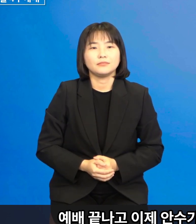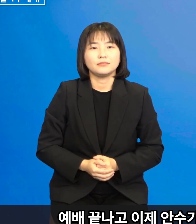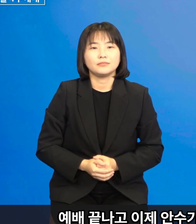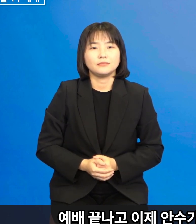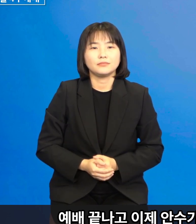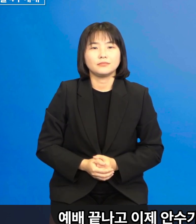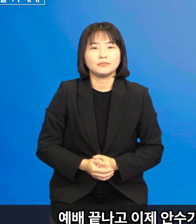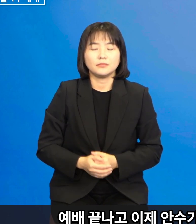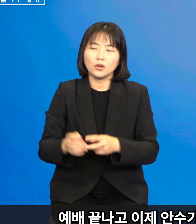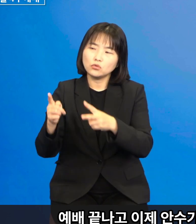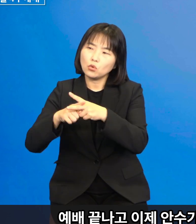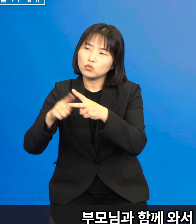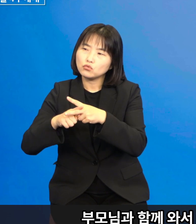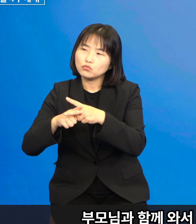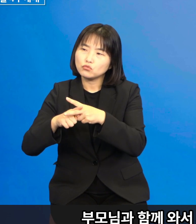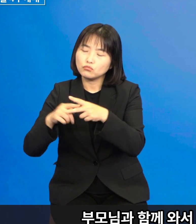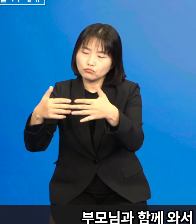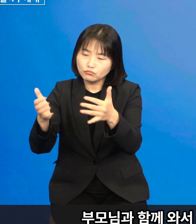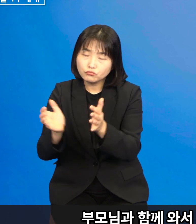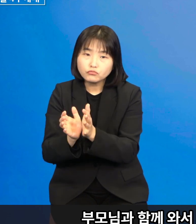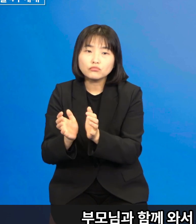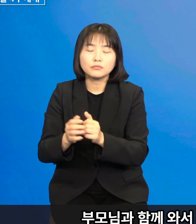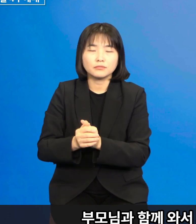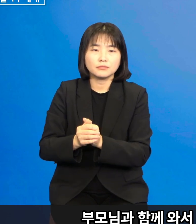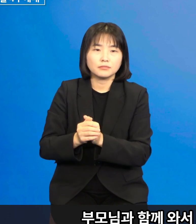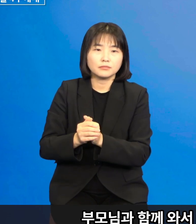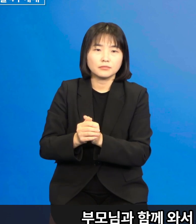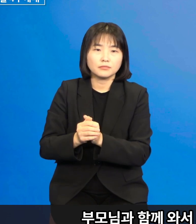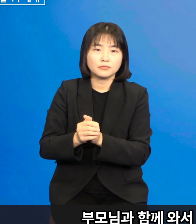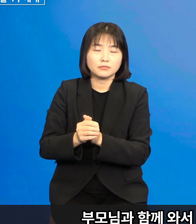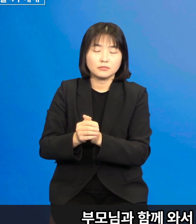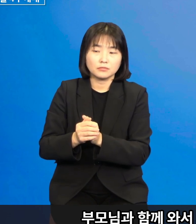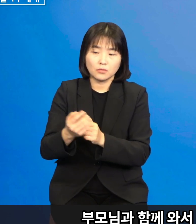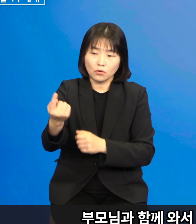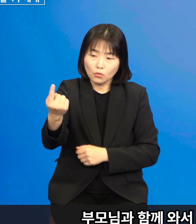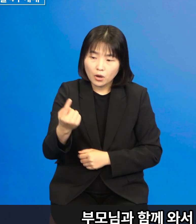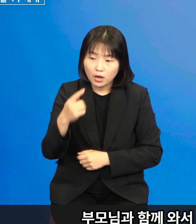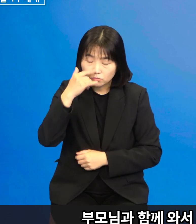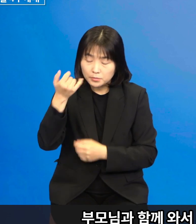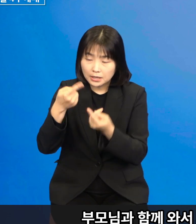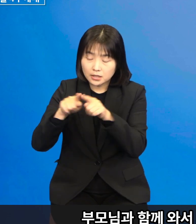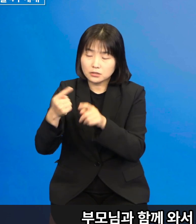유년부의 한 아이가 부모님과 함께 와서 기도 제목을 내놓았습니다.